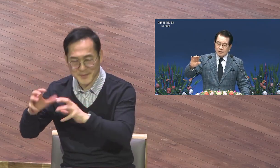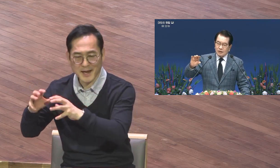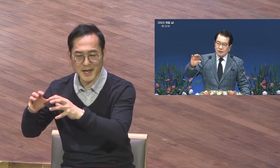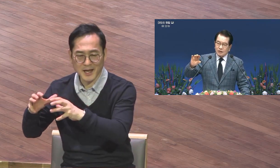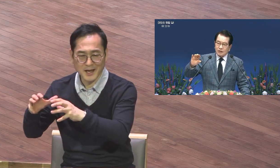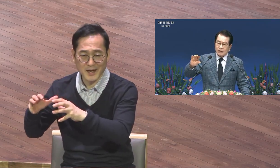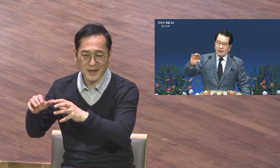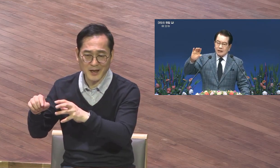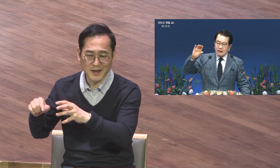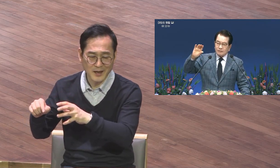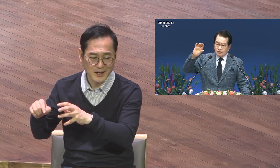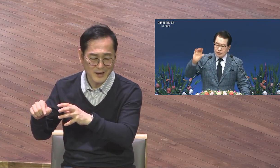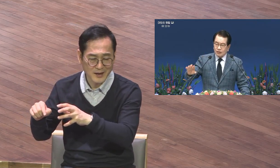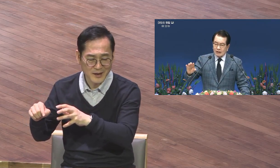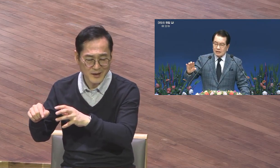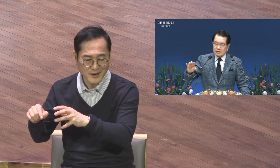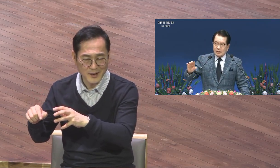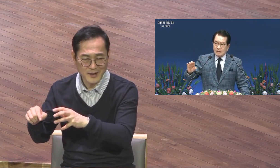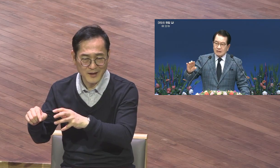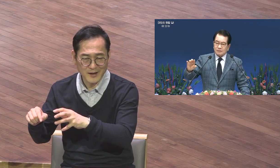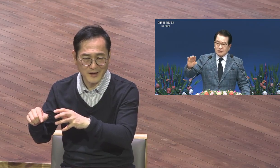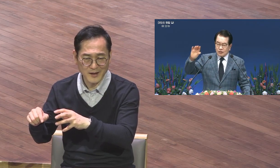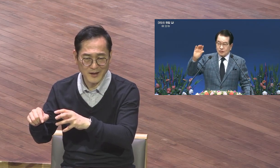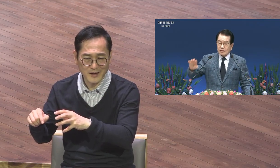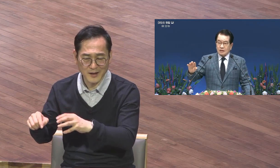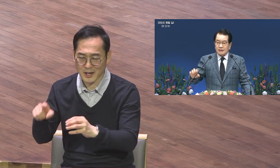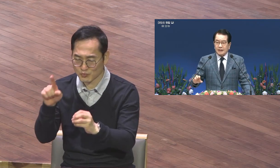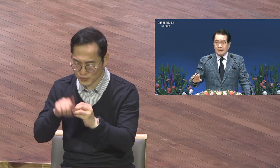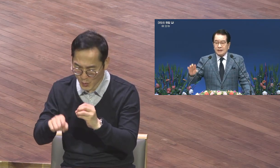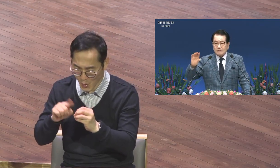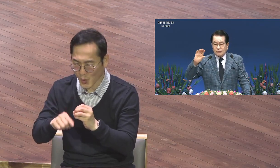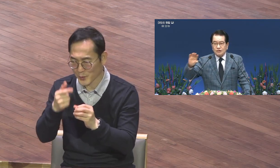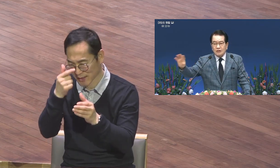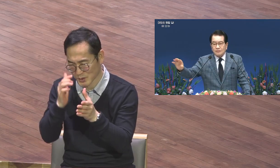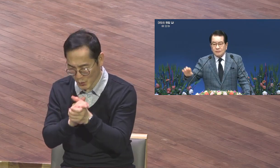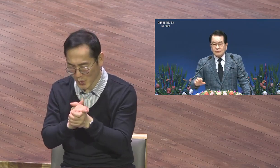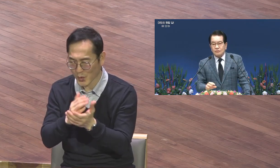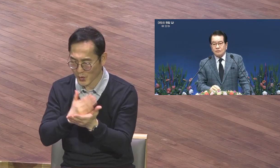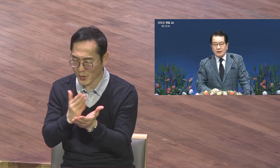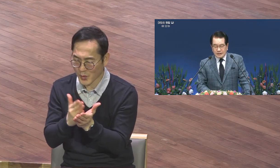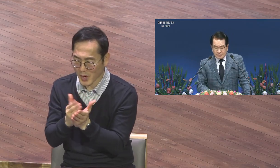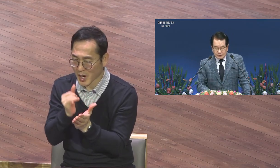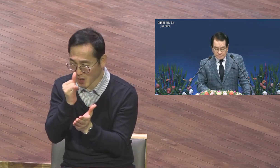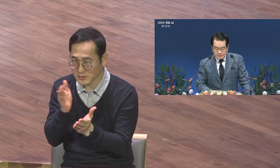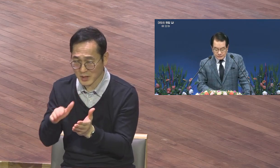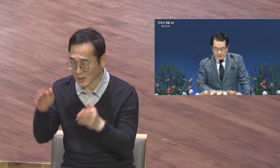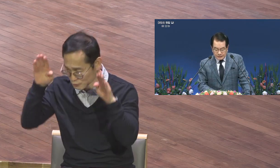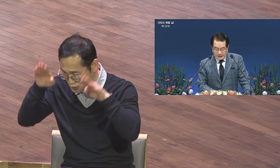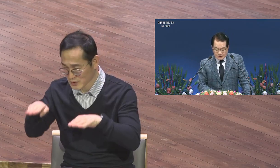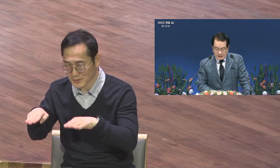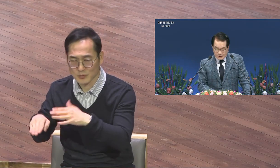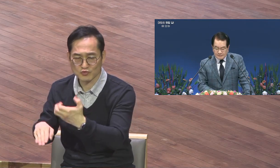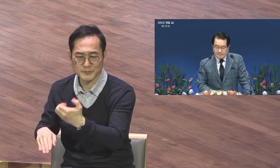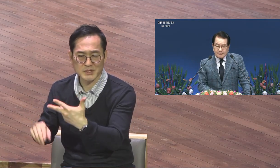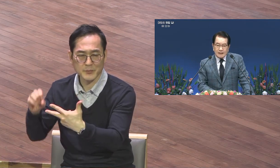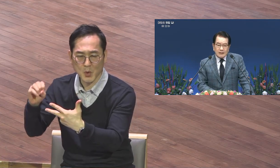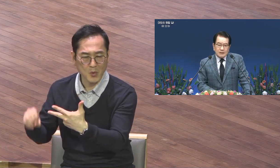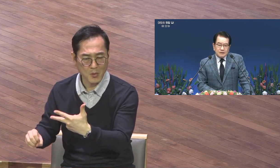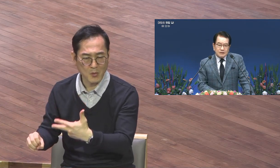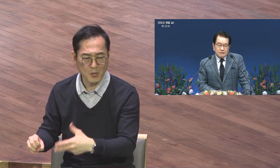뭐 아예 불교라든가 기독교라 그런데 무슬림 국가예요. 이